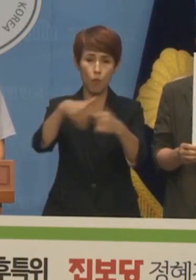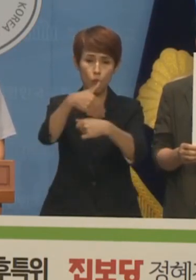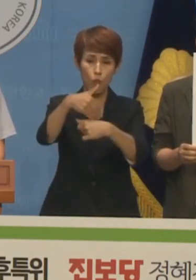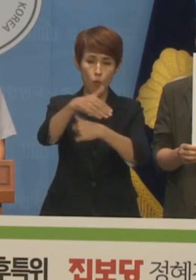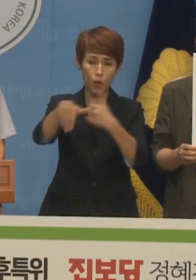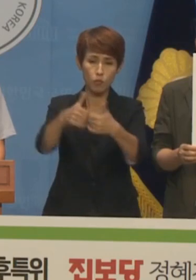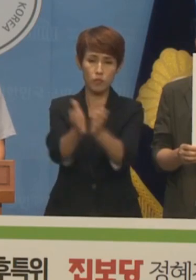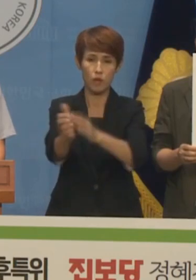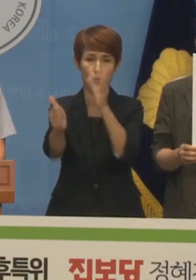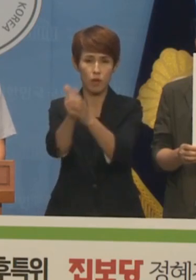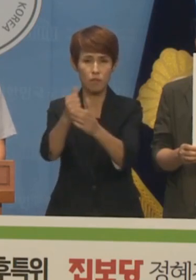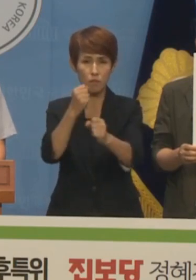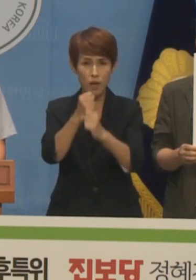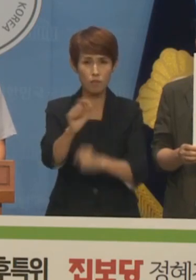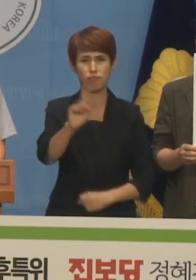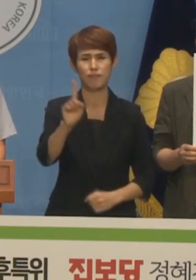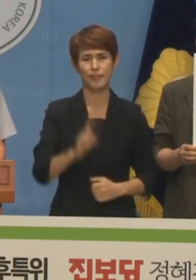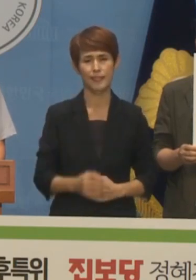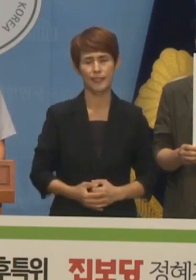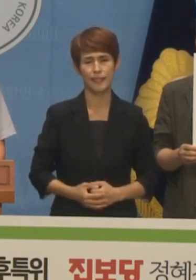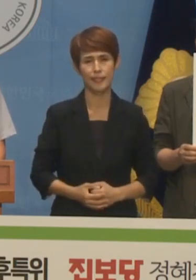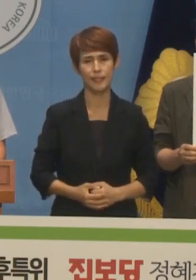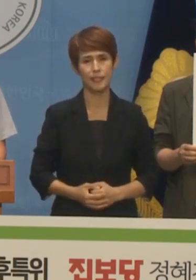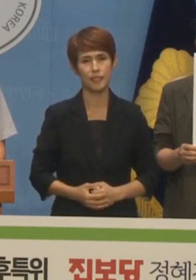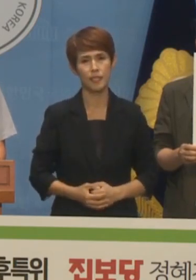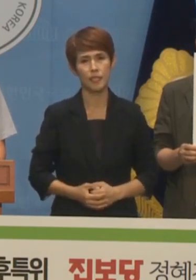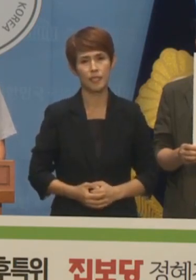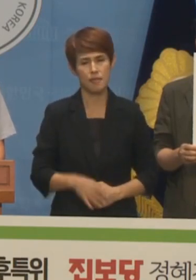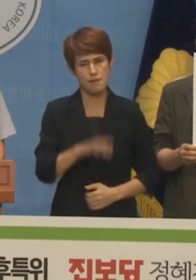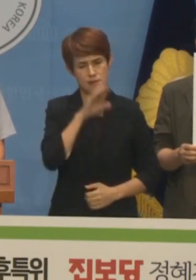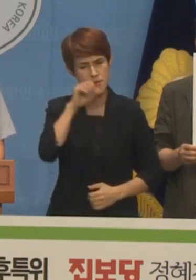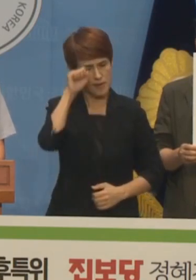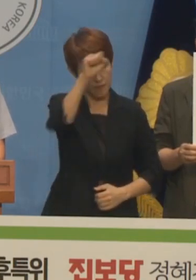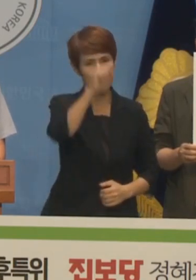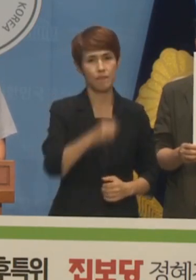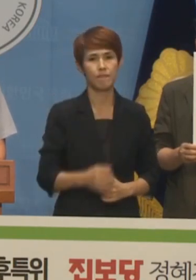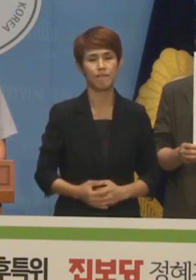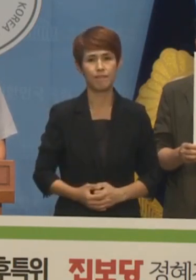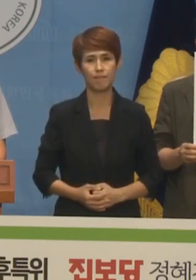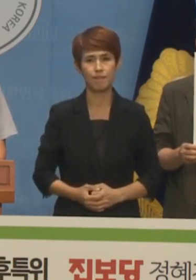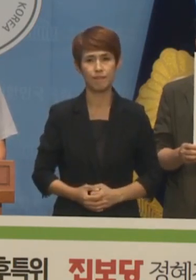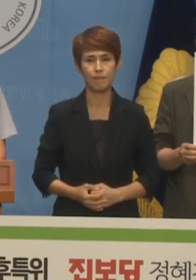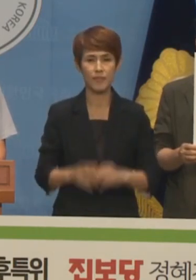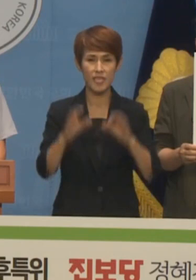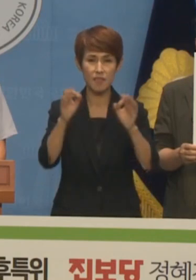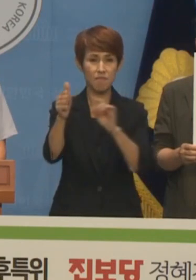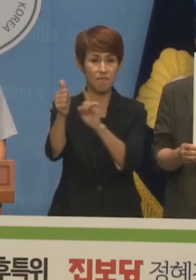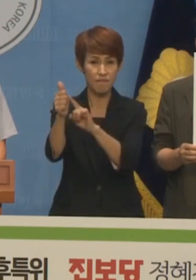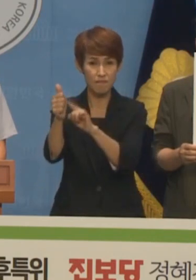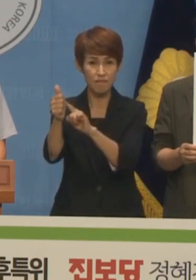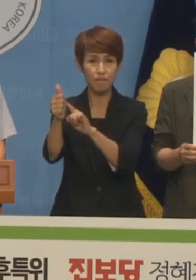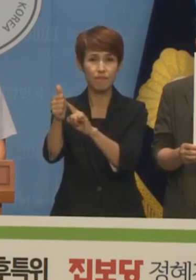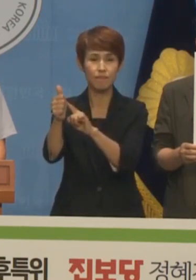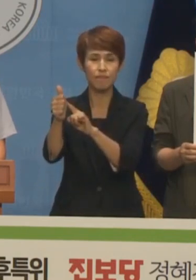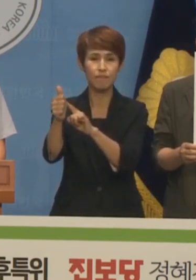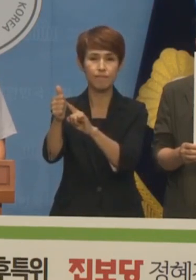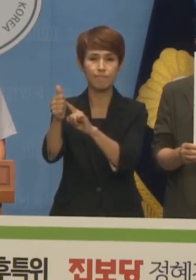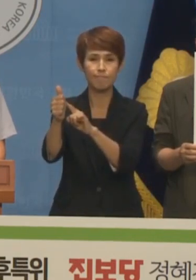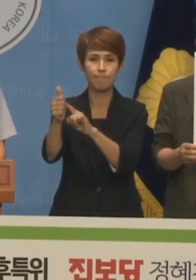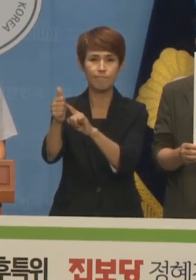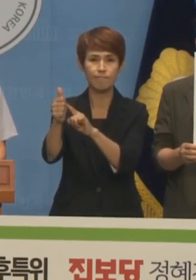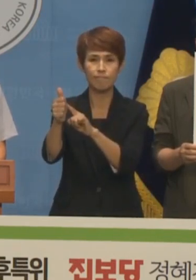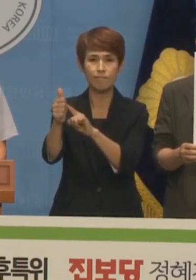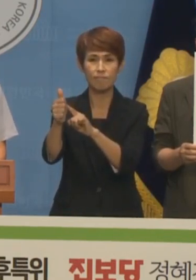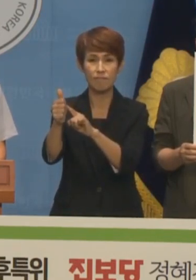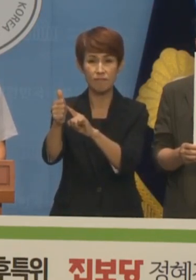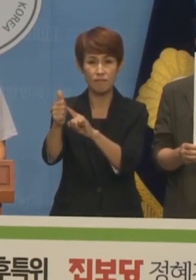장관으로 지명한 윤석열 정부를 강력히 규탄합니다. 김한섭 환경부 장관 후보자